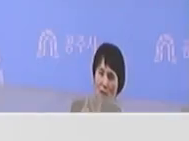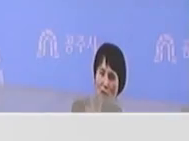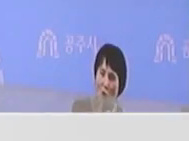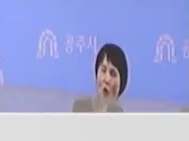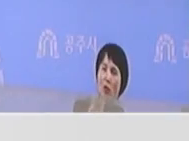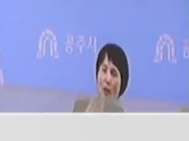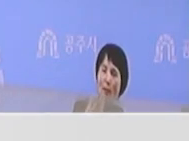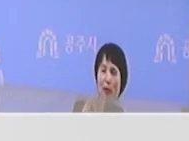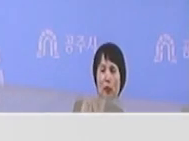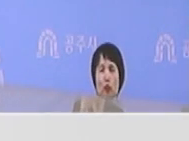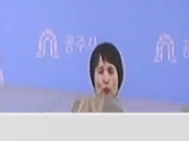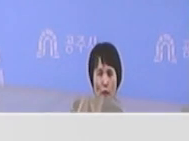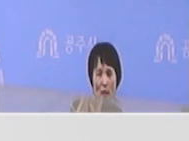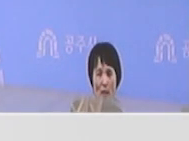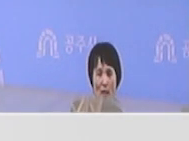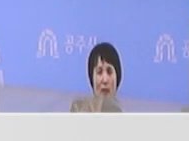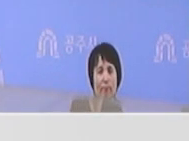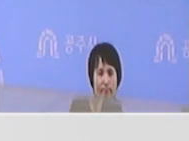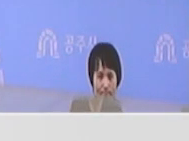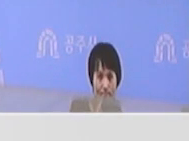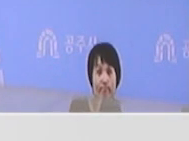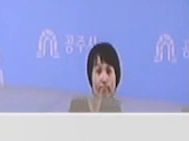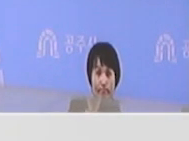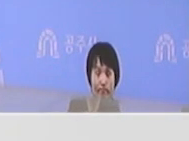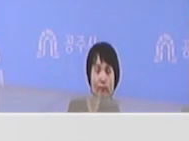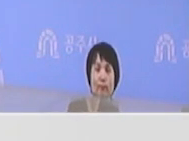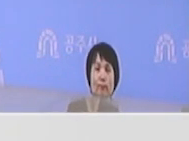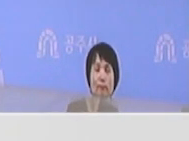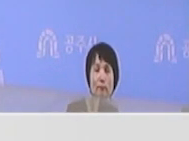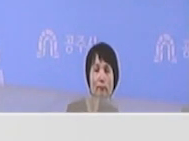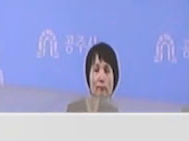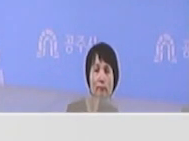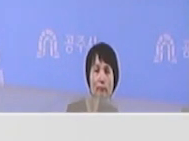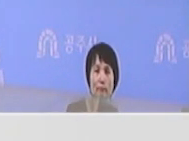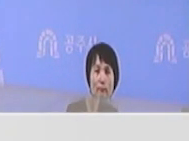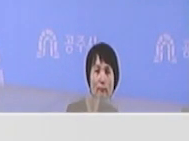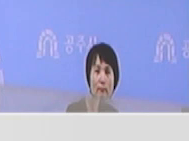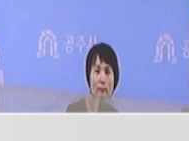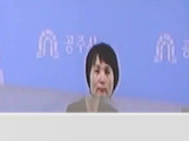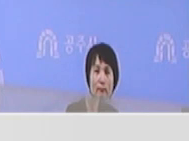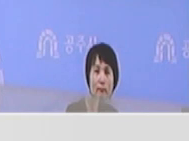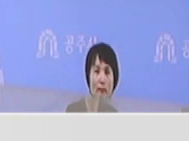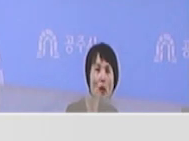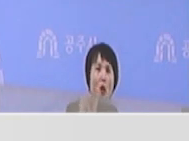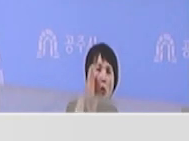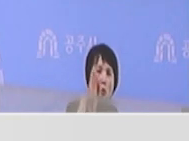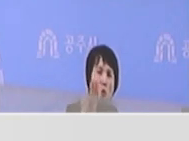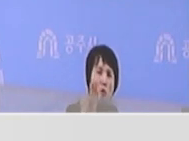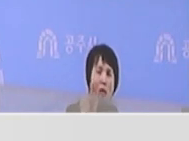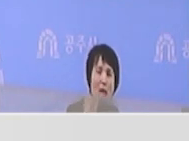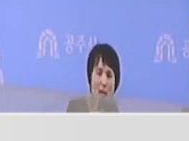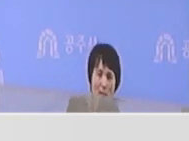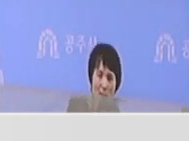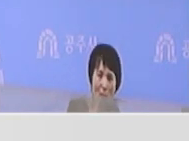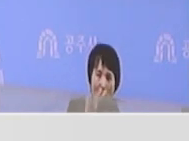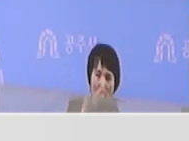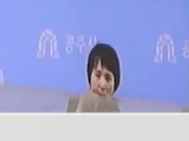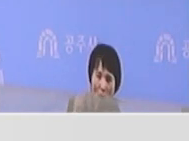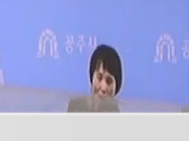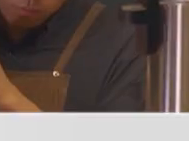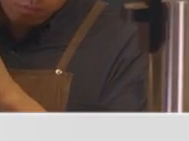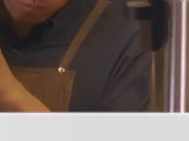정책으로 웅진지구 스마트 그린 도시 조성 등 녹색 친화 인프라 구축과 신재생 에너지 전환 등을 중점